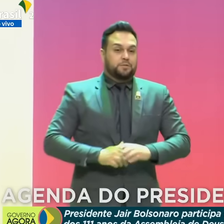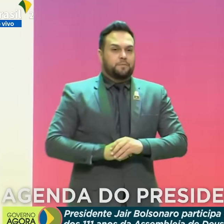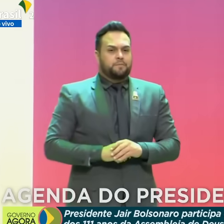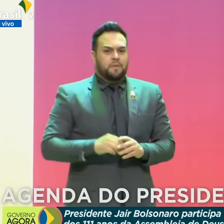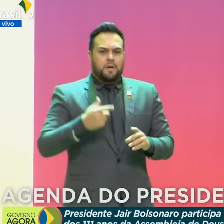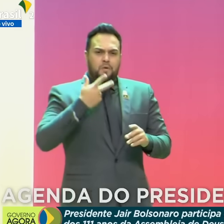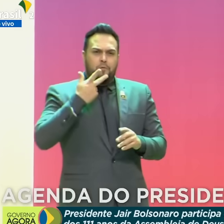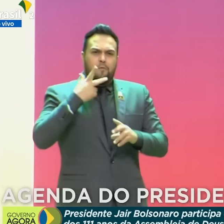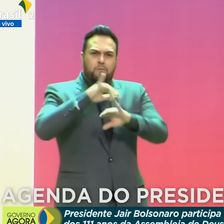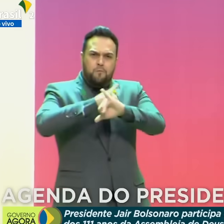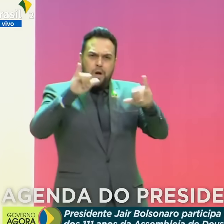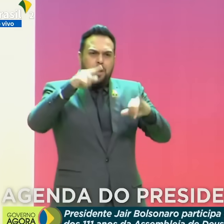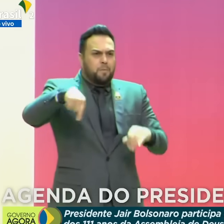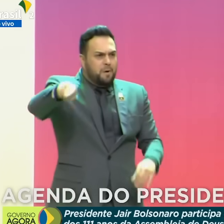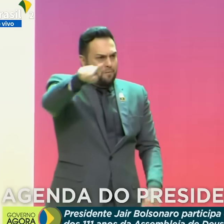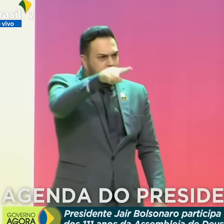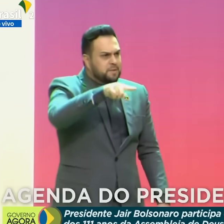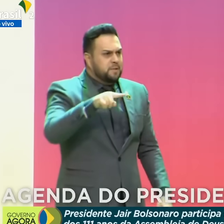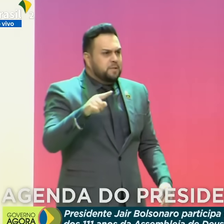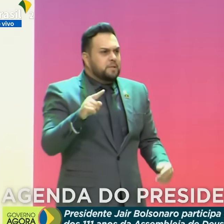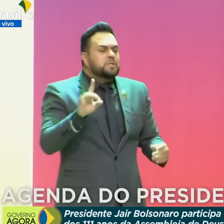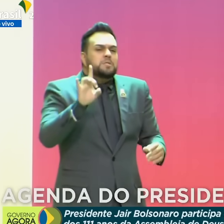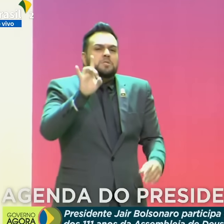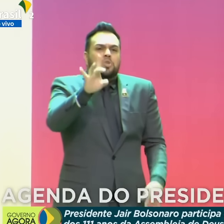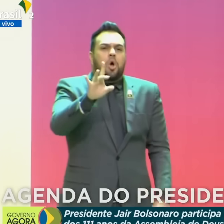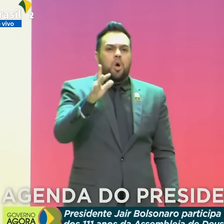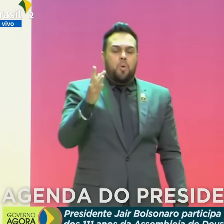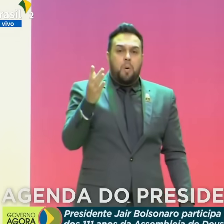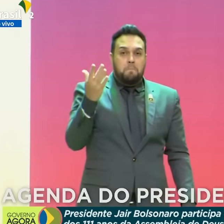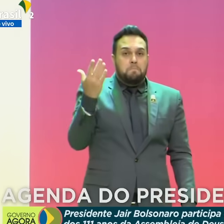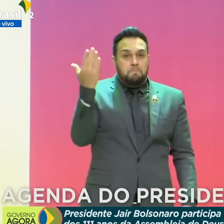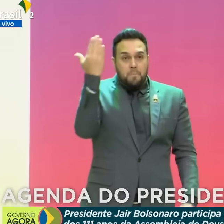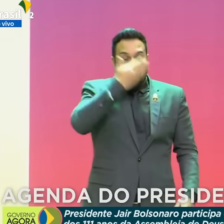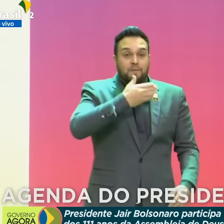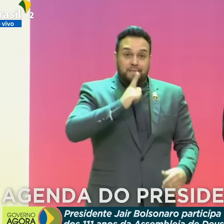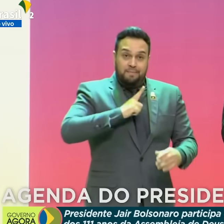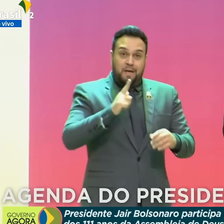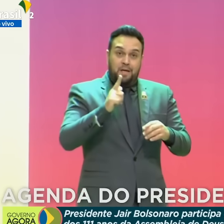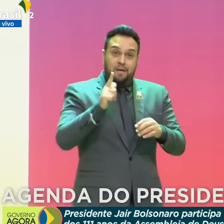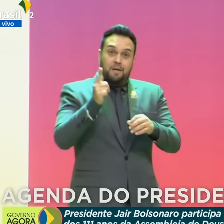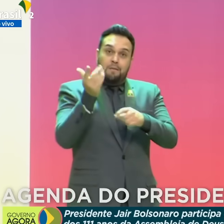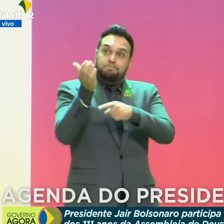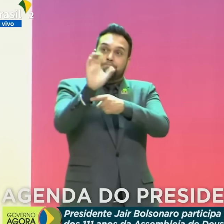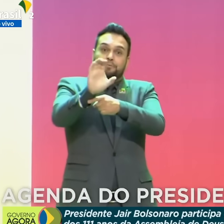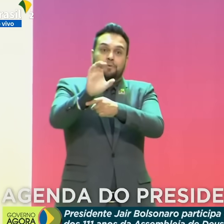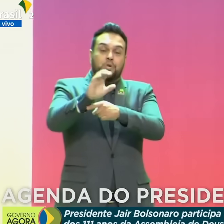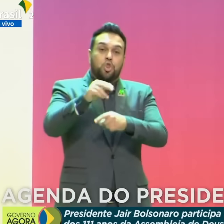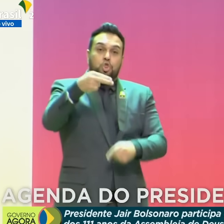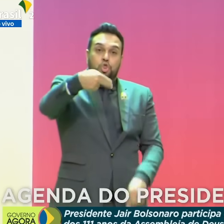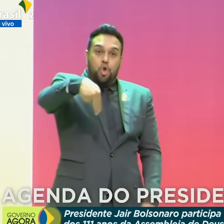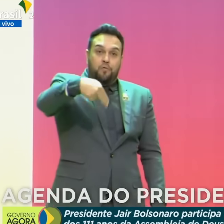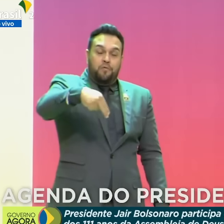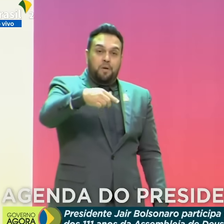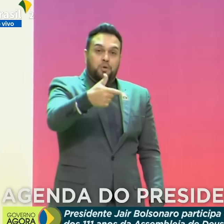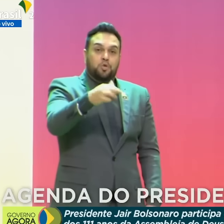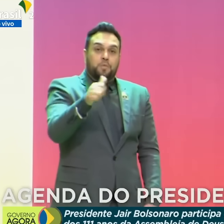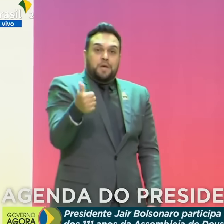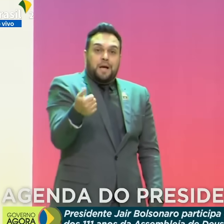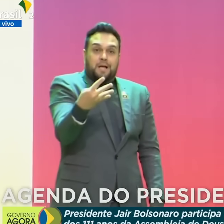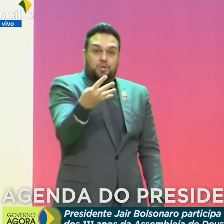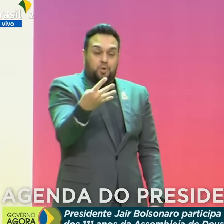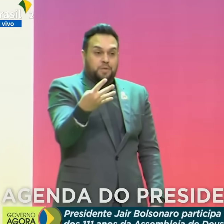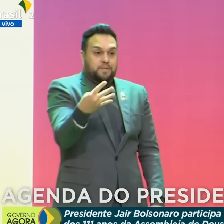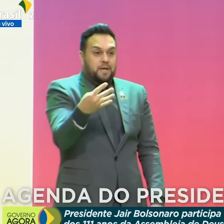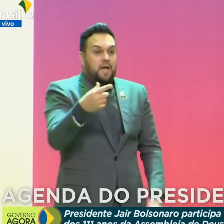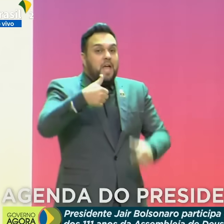a vocês, seria provando. Tem um vídeo meu, de novembro de 2014,